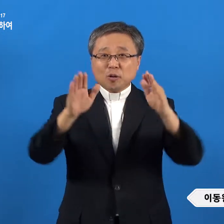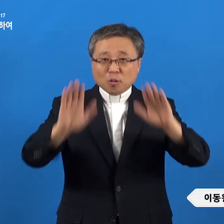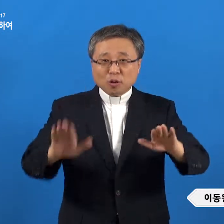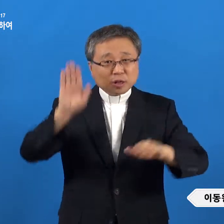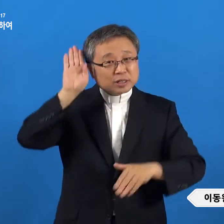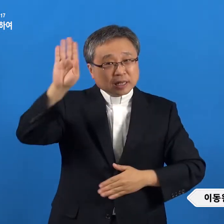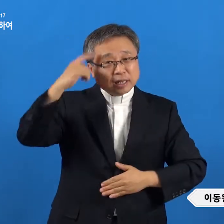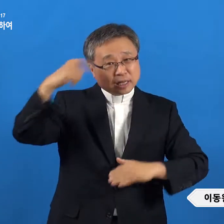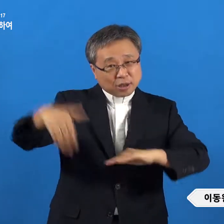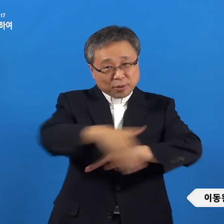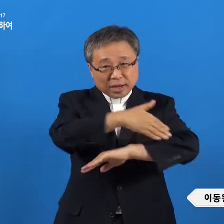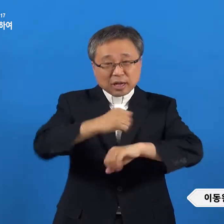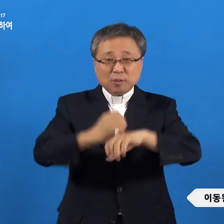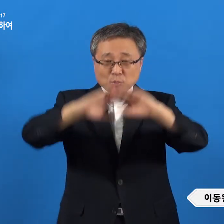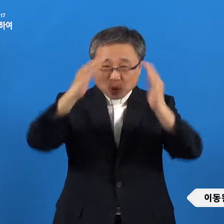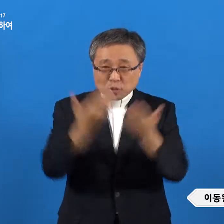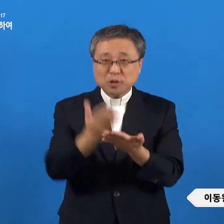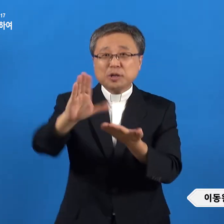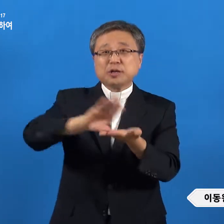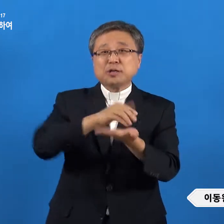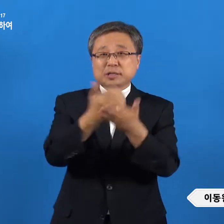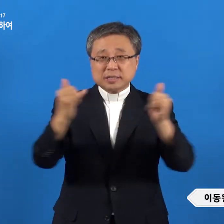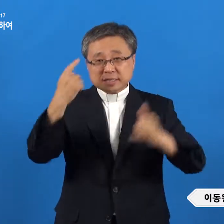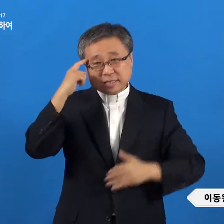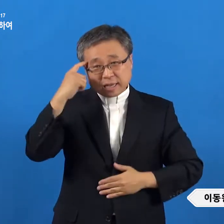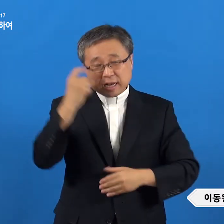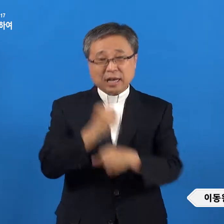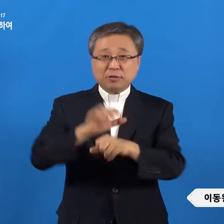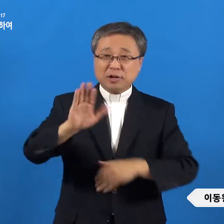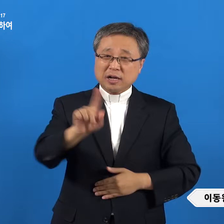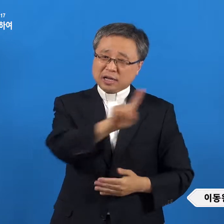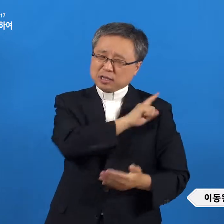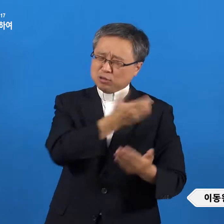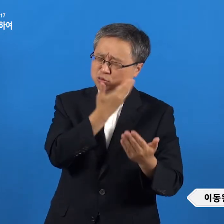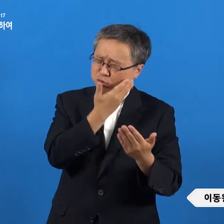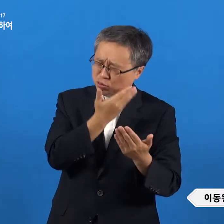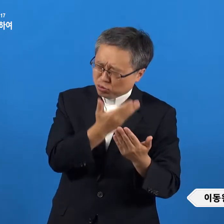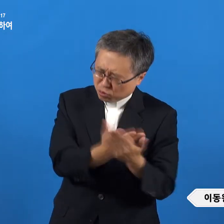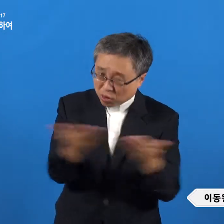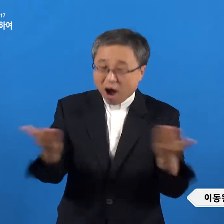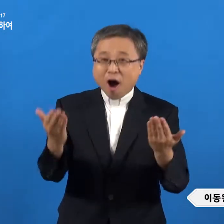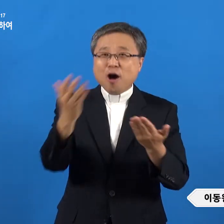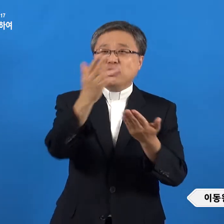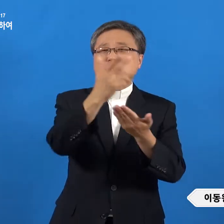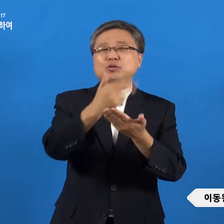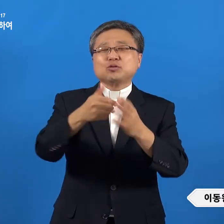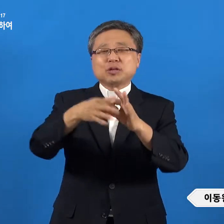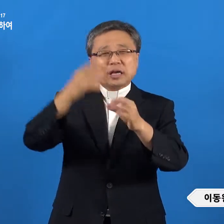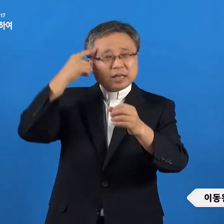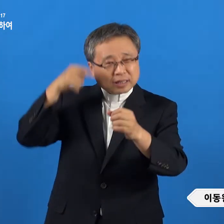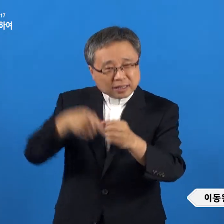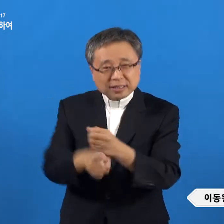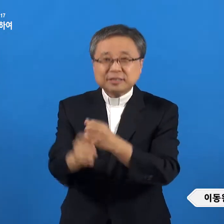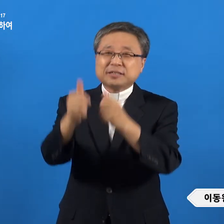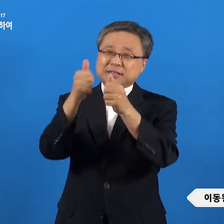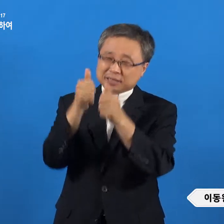계획하는 모든 그리스도인들이 생각해야 할 가장 중요한 것, 주의 뜻을 따라